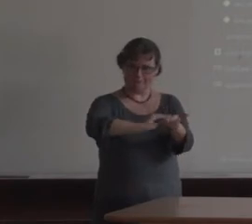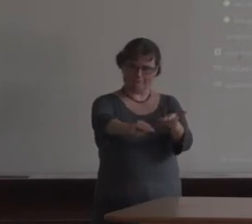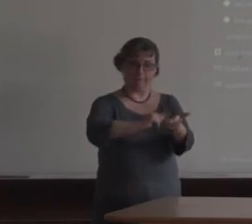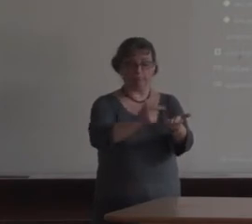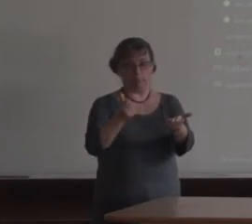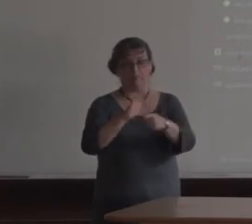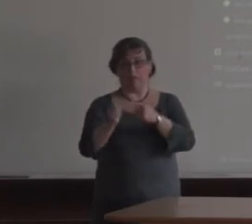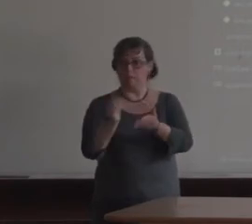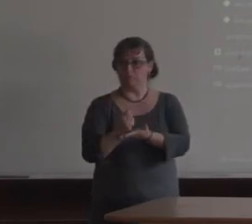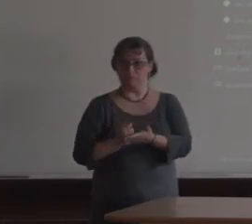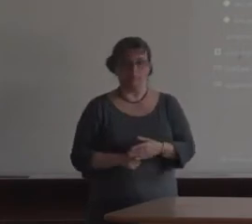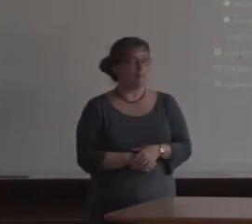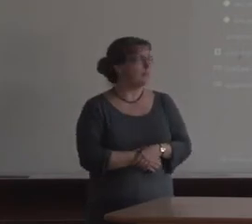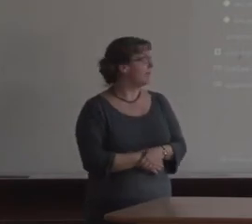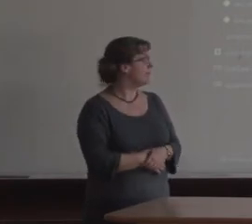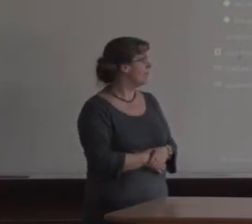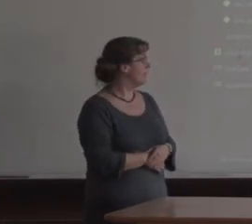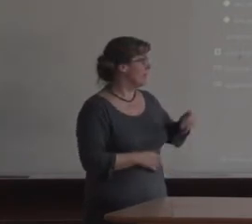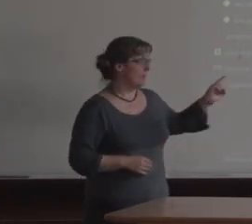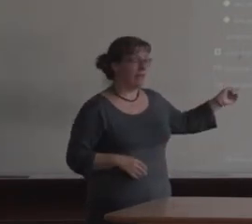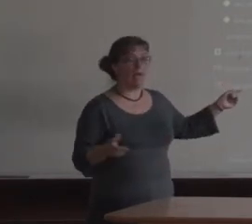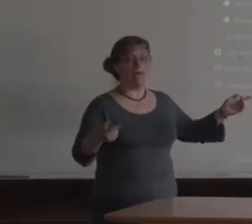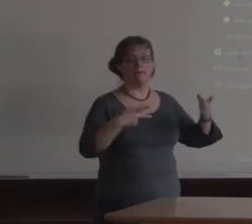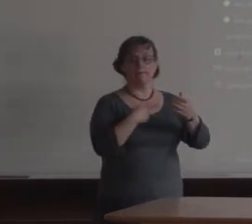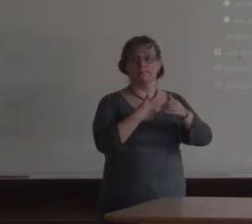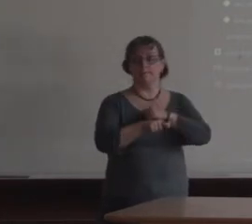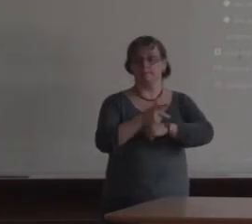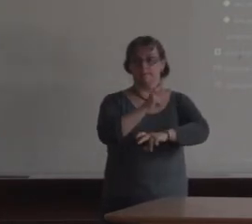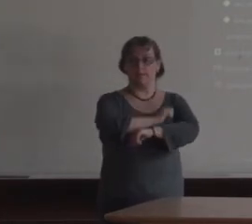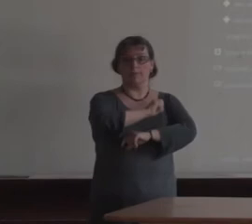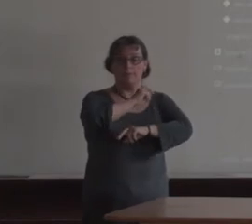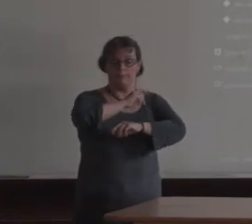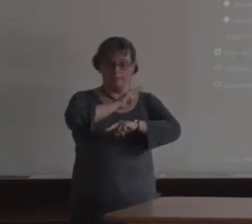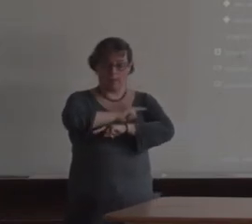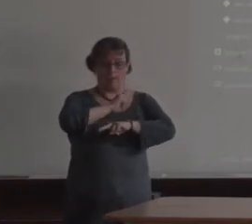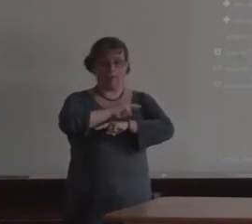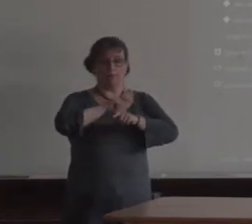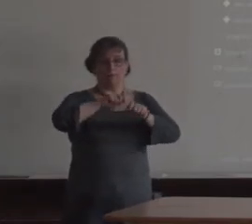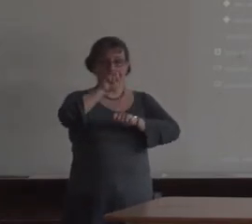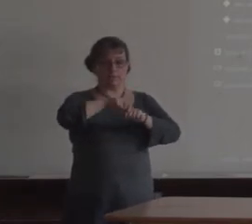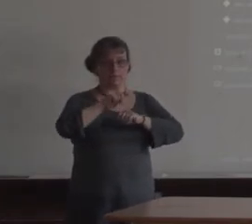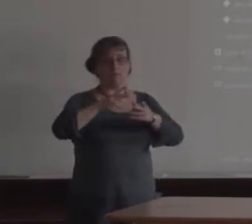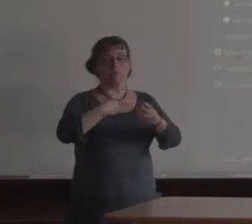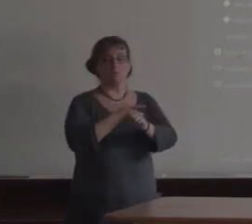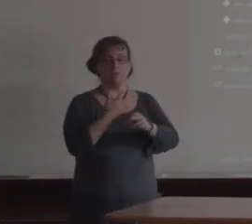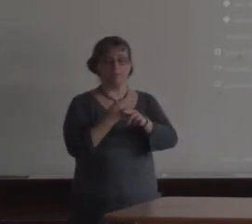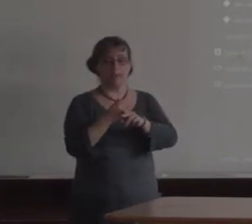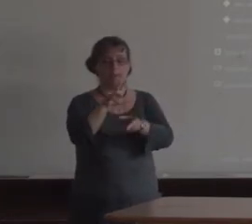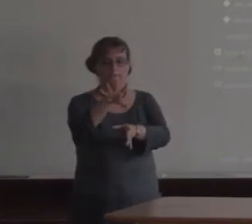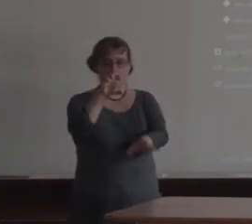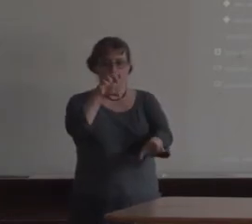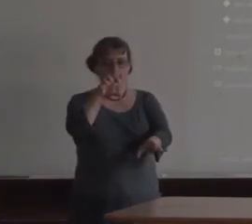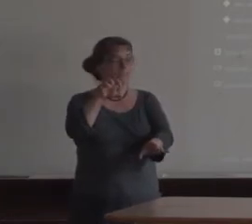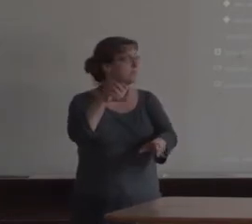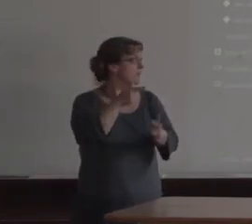Dans ce cas-là, PyTest fournit un petit truc qui s'appelle CAP6, qui va capturer STDOut et